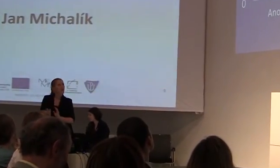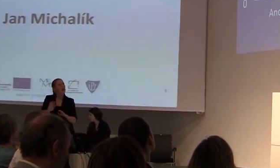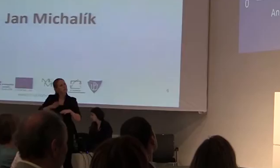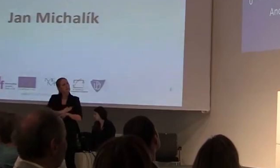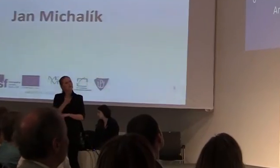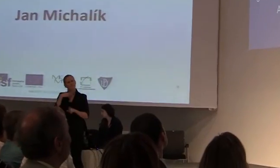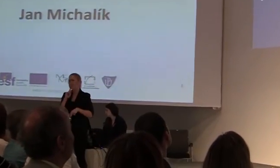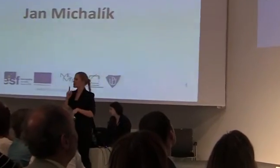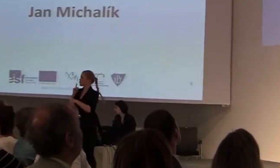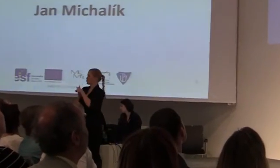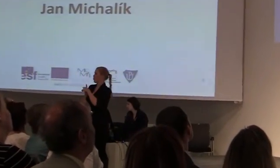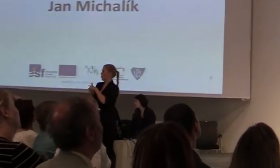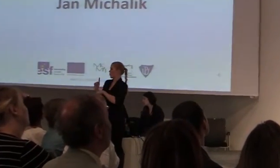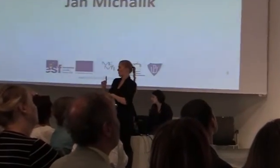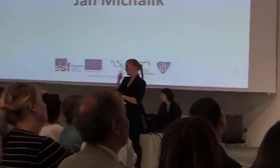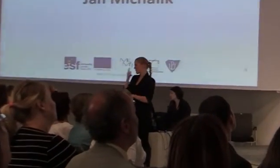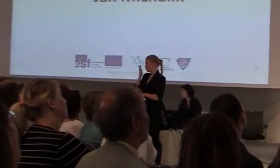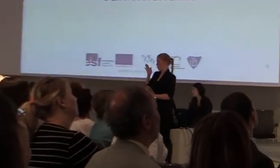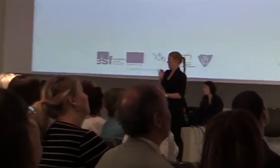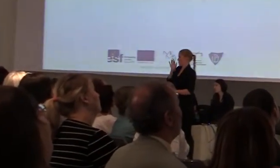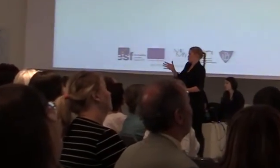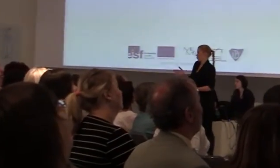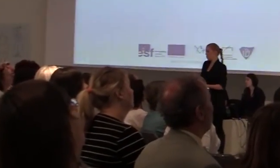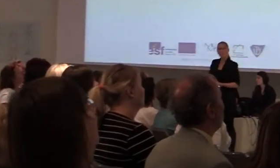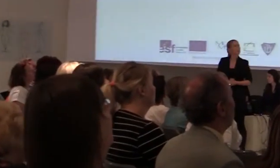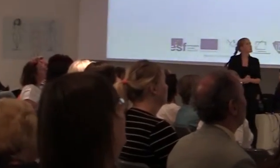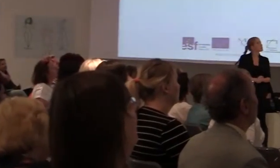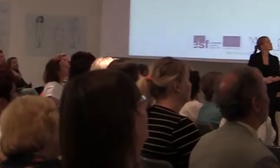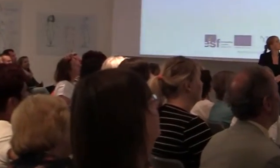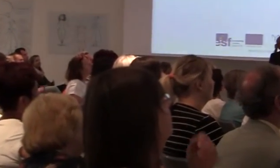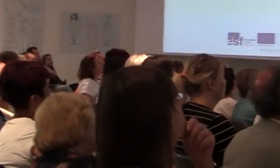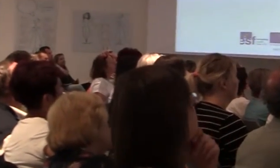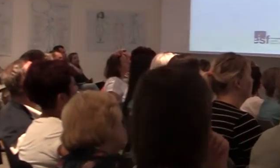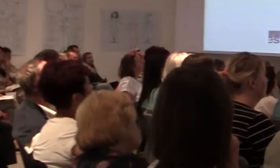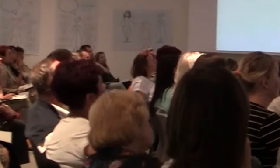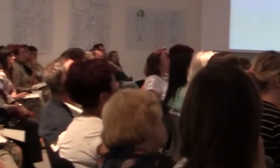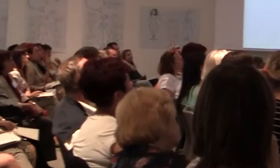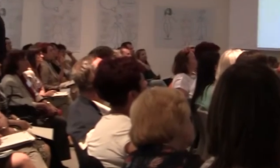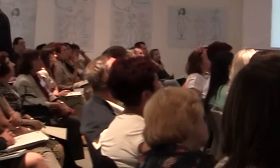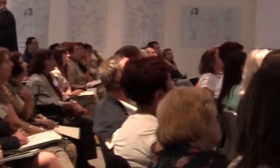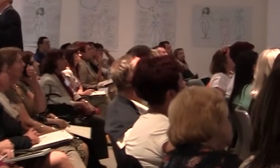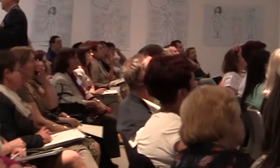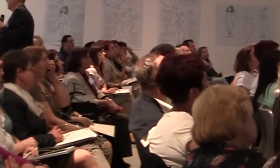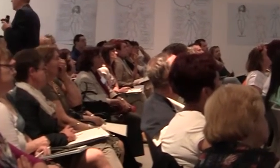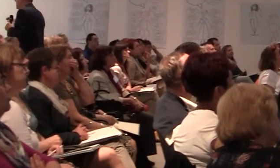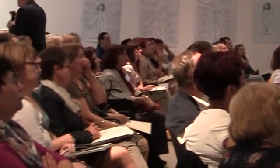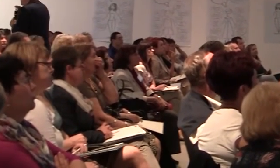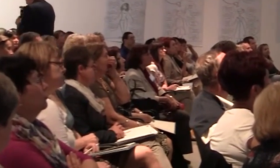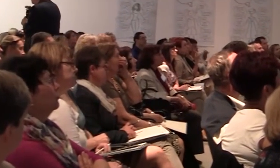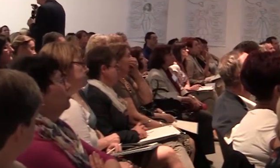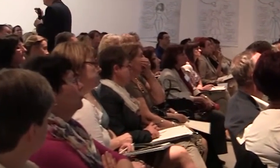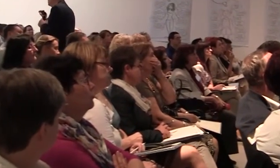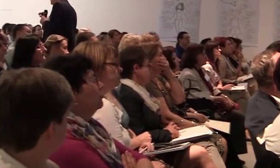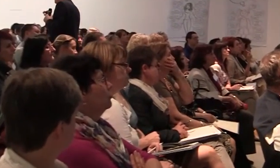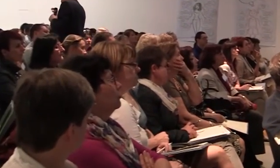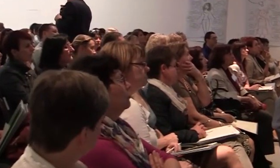pozitivní. 5 stupňů podpory. Tady už je ten souhlas takový opatrnější, jak kdyby lidi podvědomě cítili,